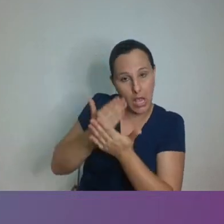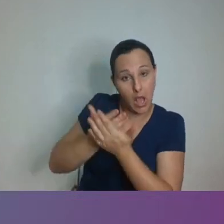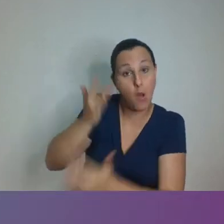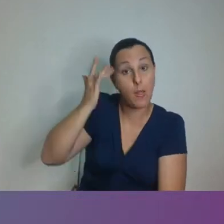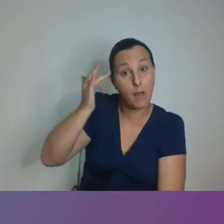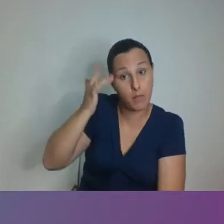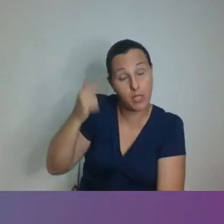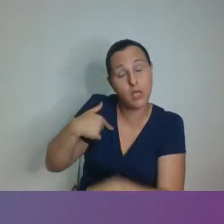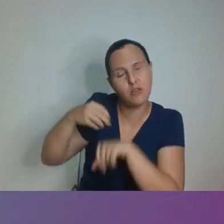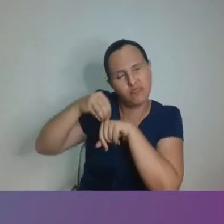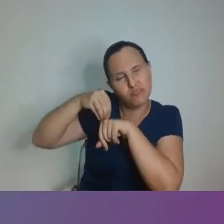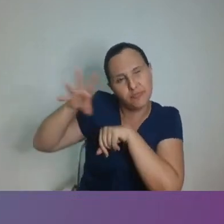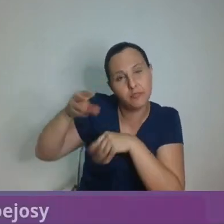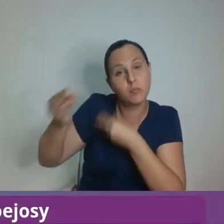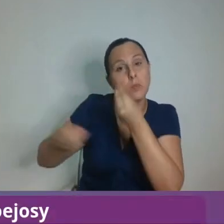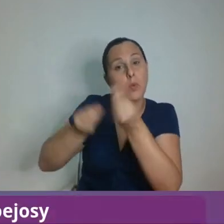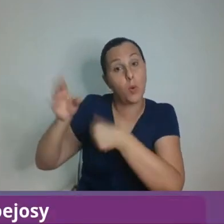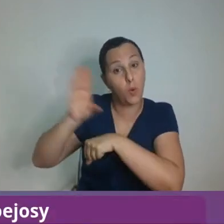bom?